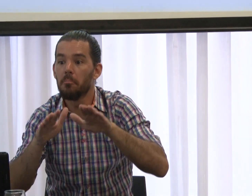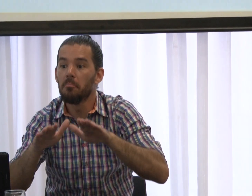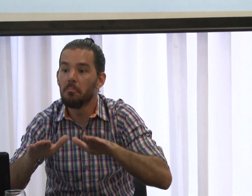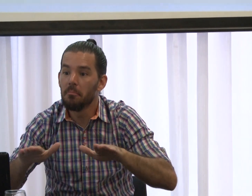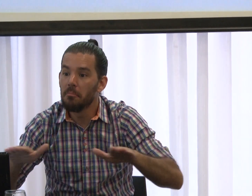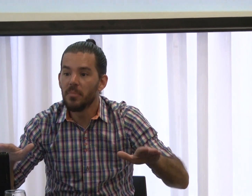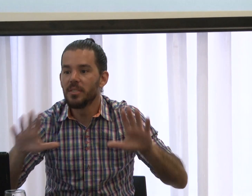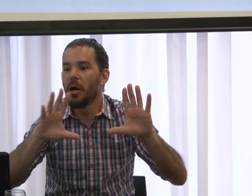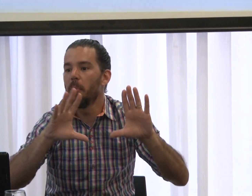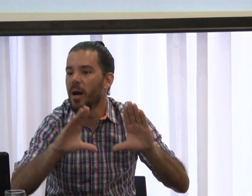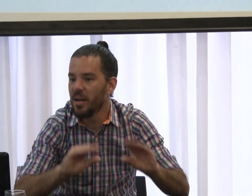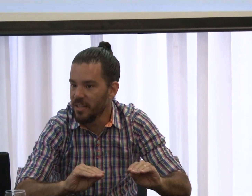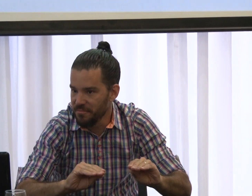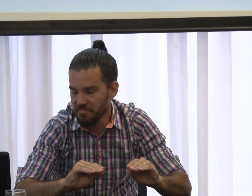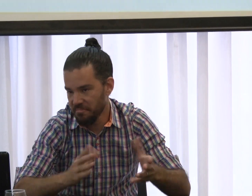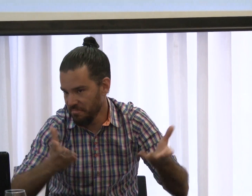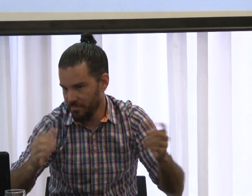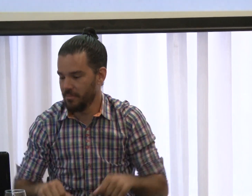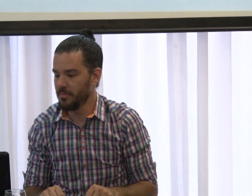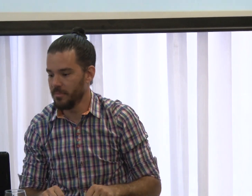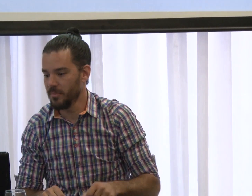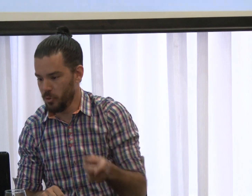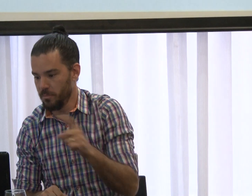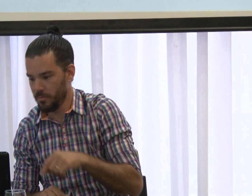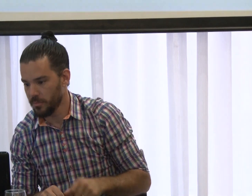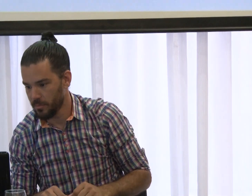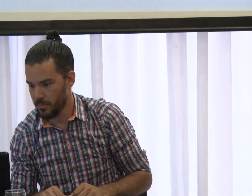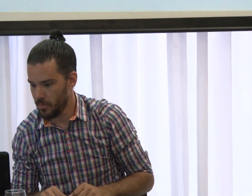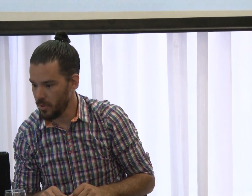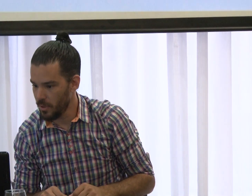el servicio a la normalidad y de a poco se fue pagando.